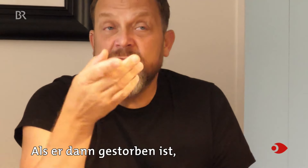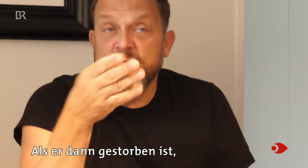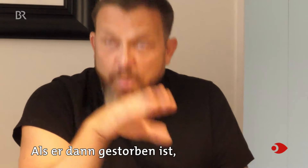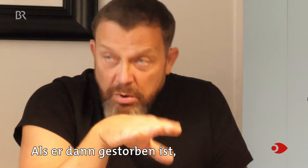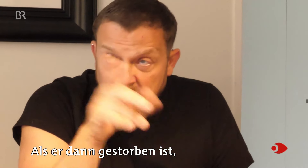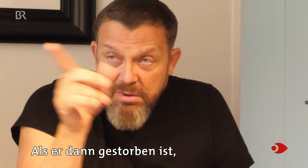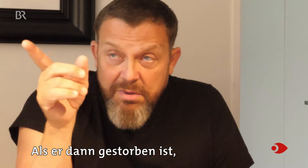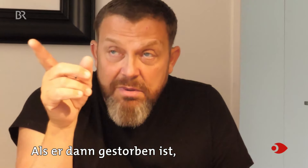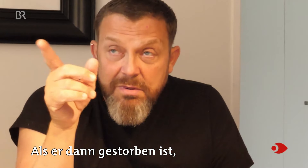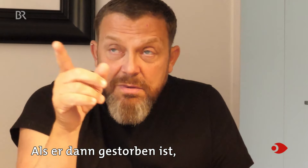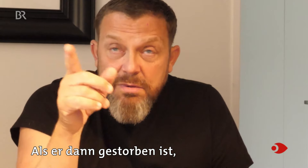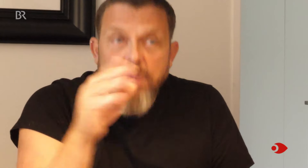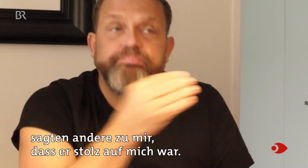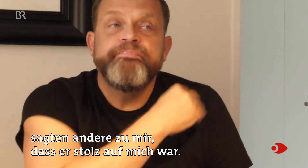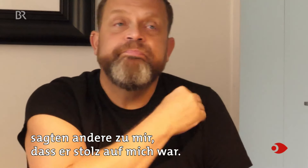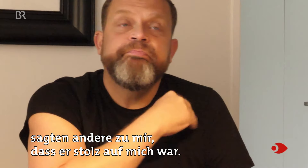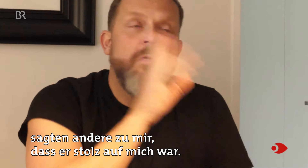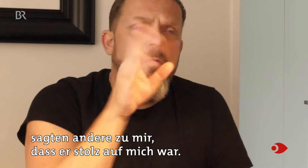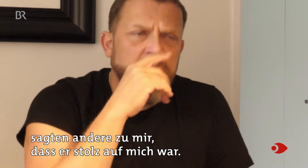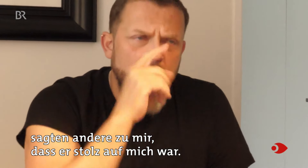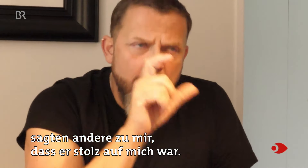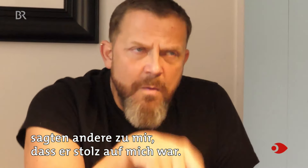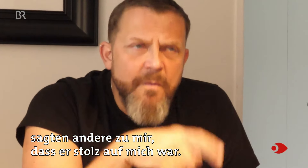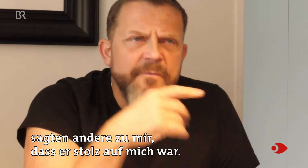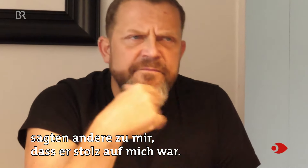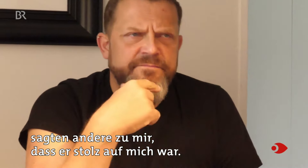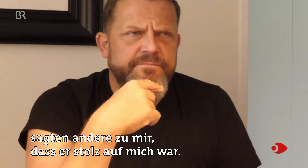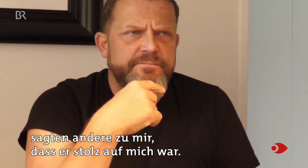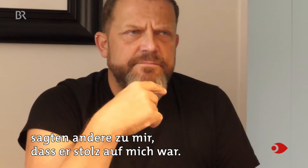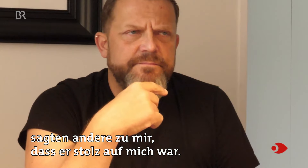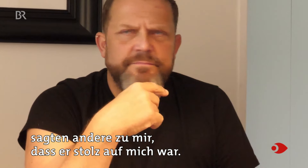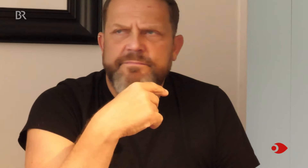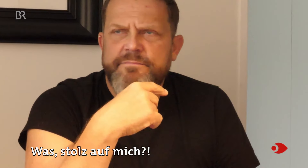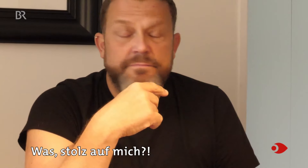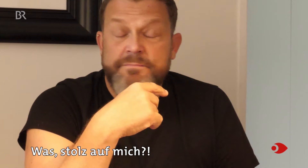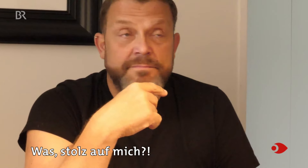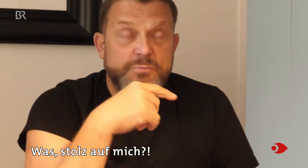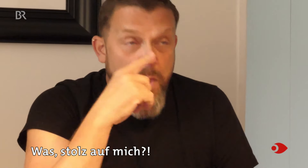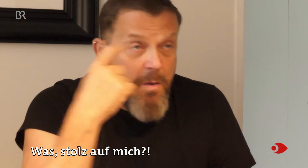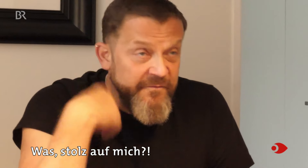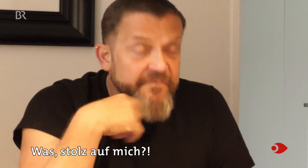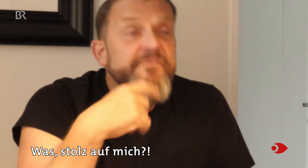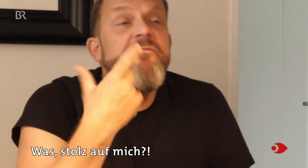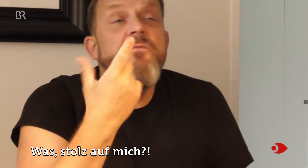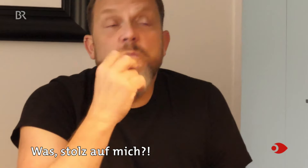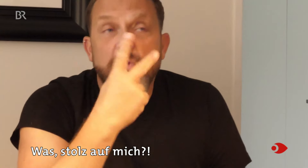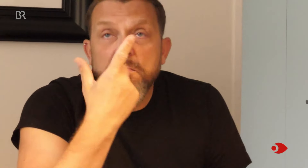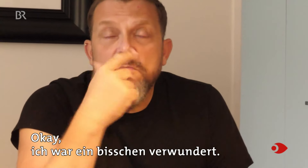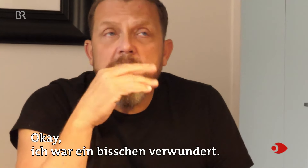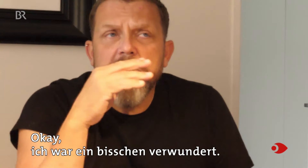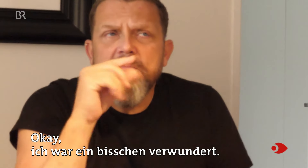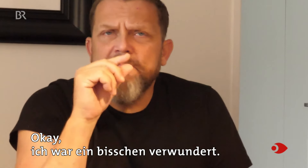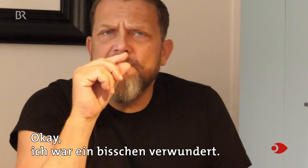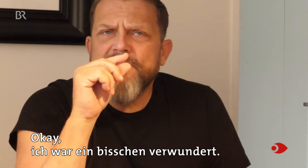Als er dann gestorben ist, sagten andere zu mir, dass er stolz auf mich war. Was? Stolz auf mich? Okay, ich war ein